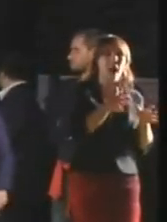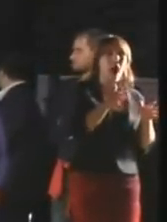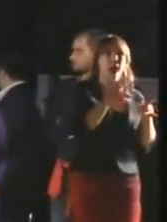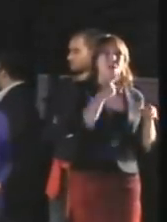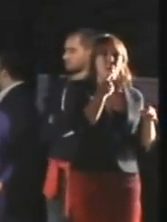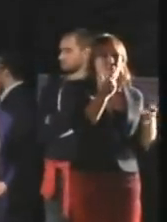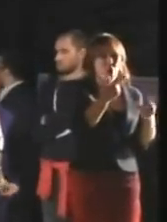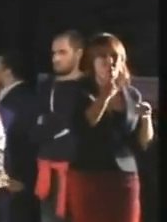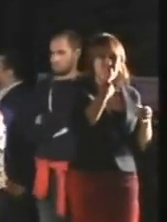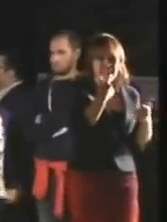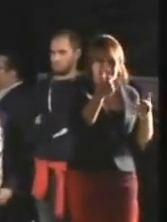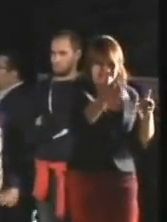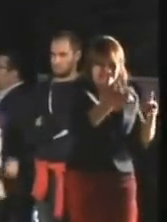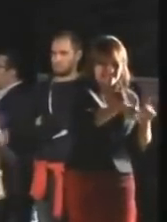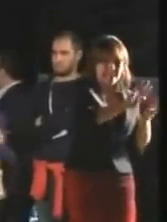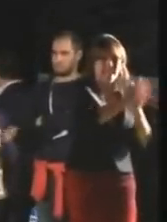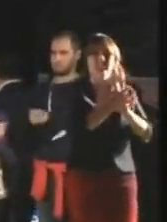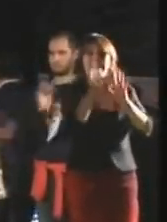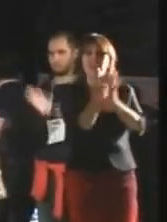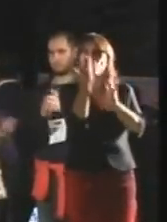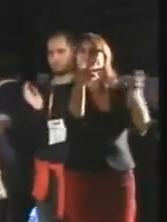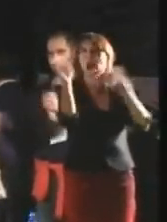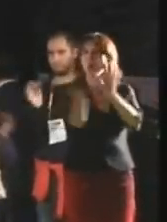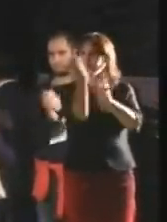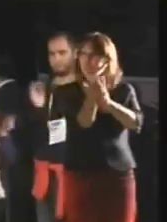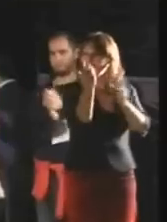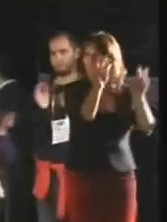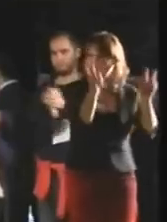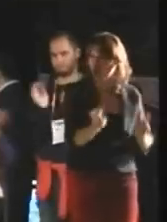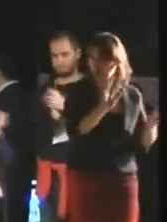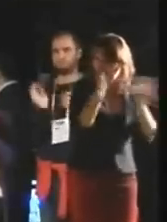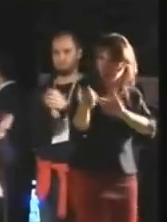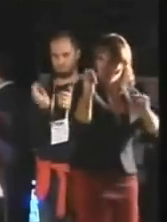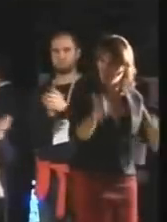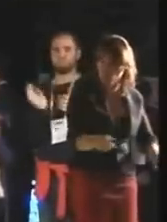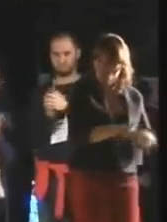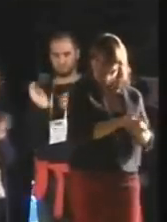alle rinnovabili, tassando il fossile e detassando le rinnovabili.